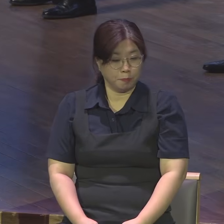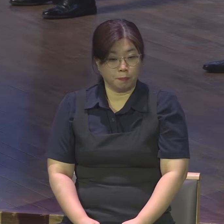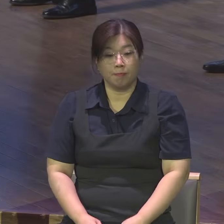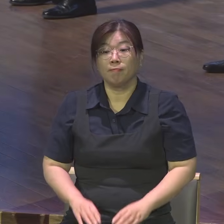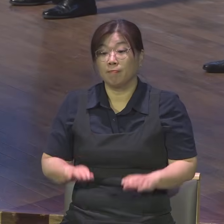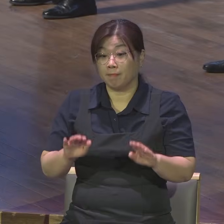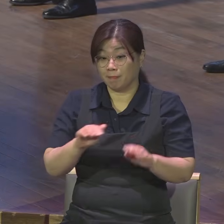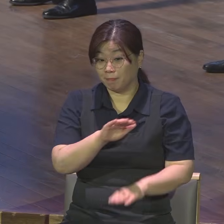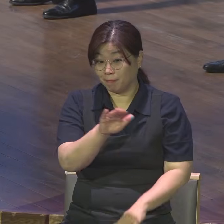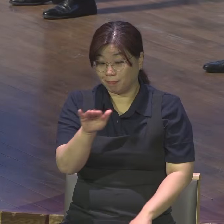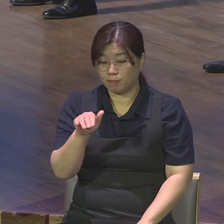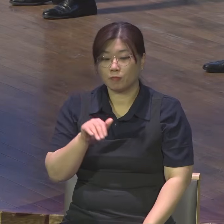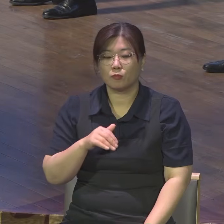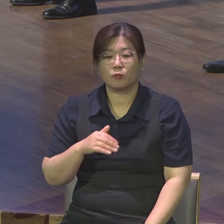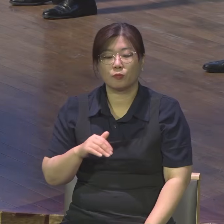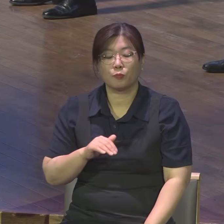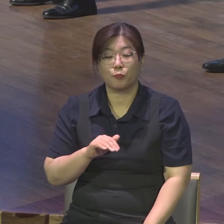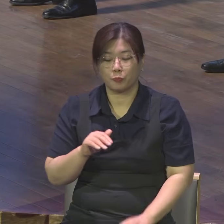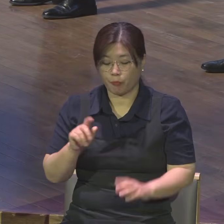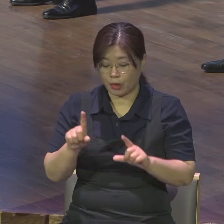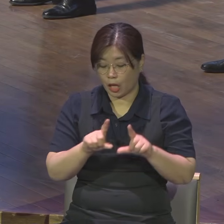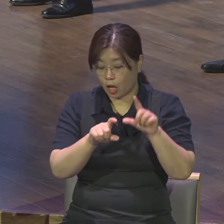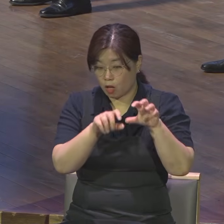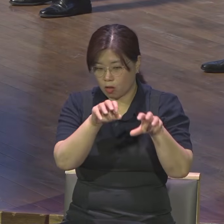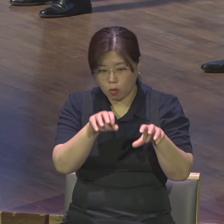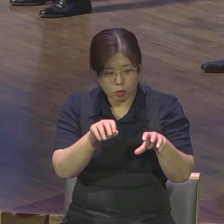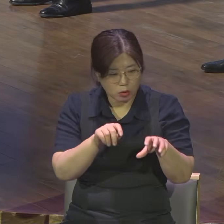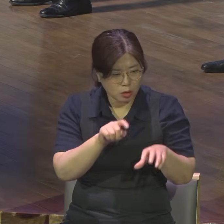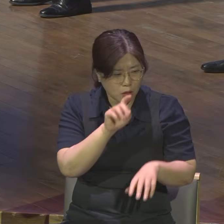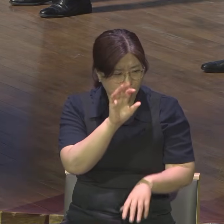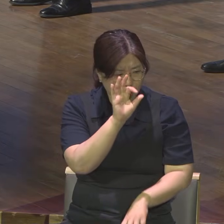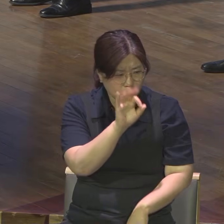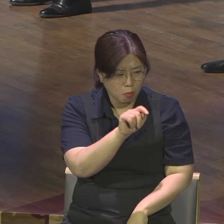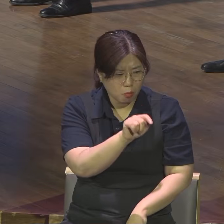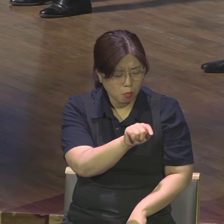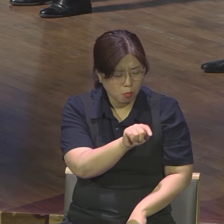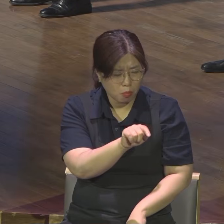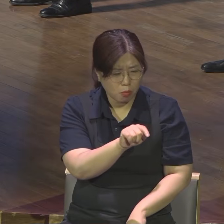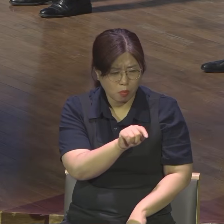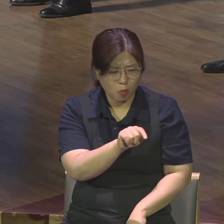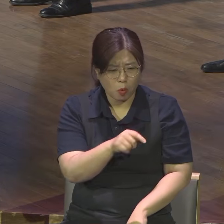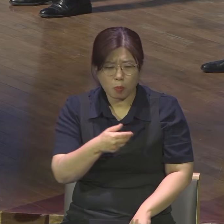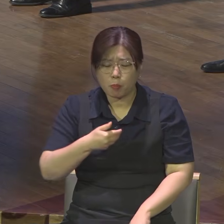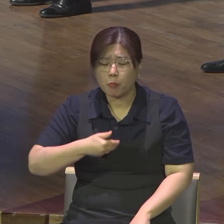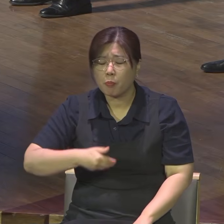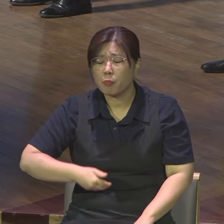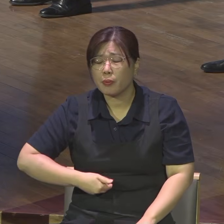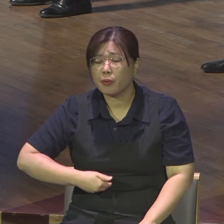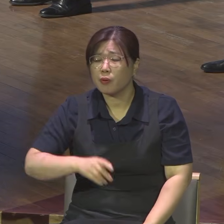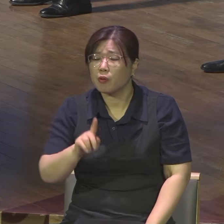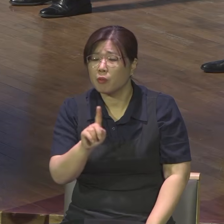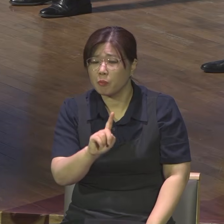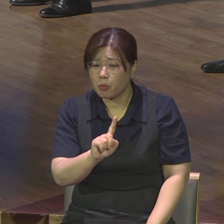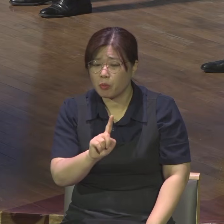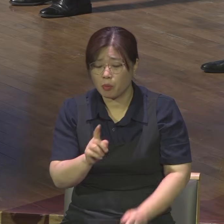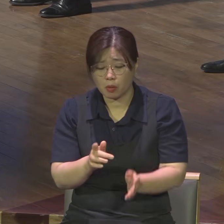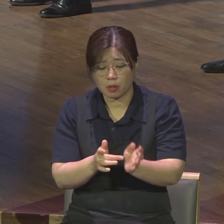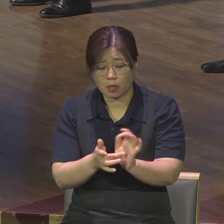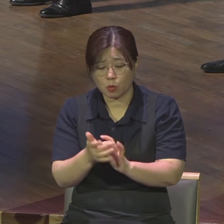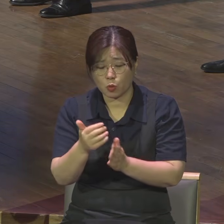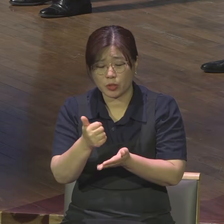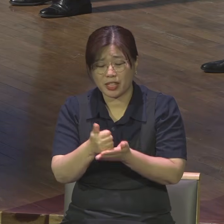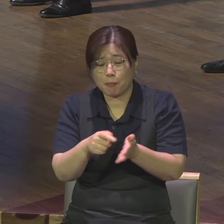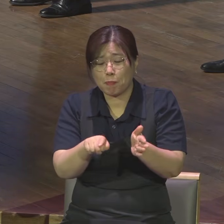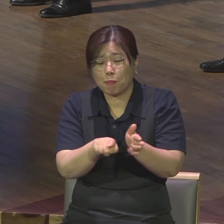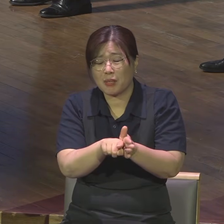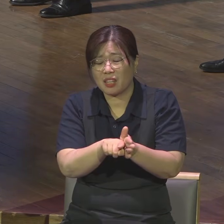우리는 알고 있습니다. 현장에 다른 것이 없어서가 아니라 그리스도이신 예수를 믿지 못해서 오는 문제임을 우리는